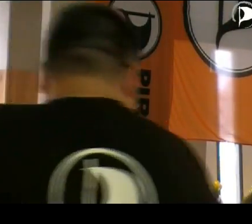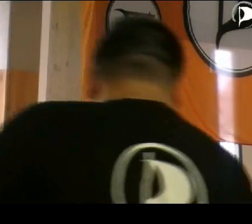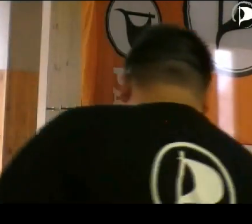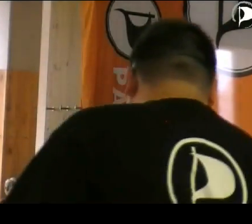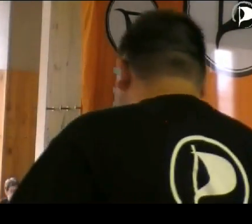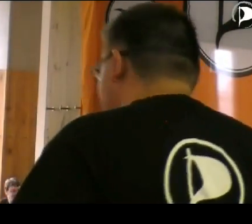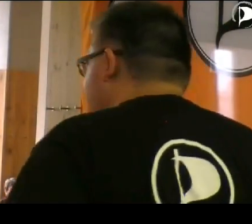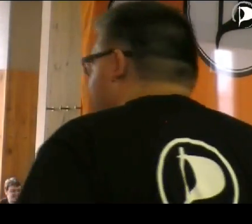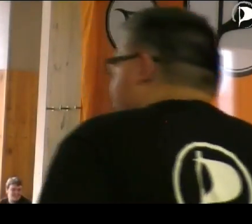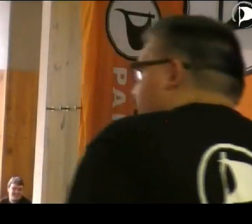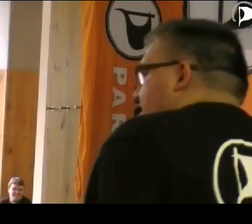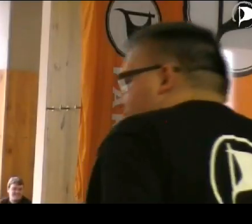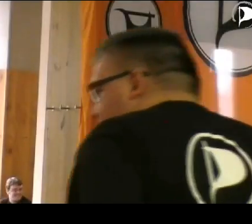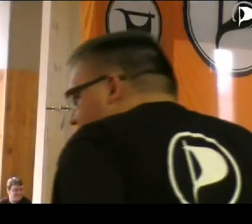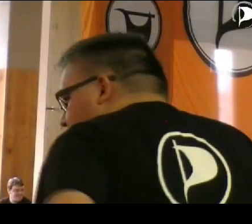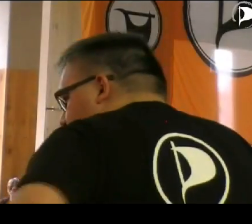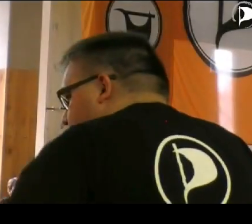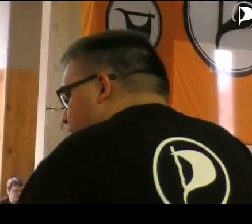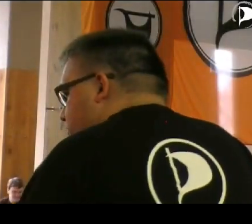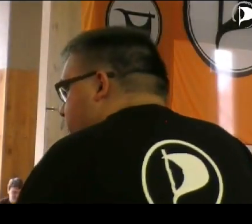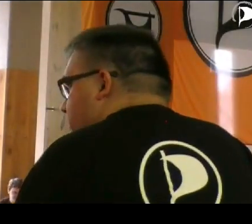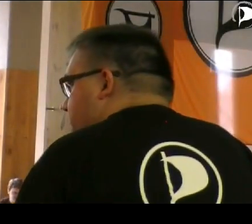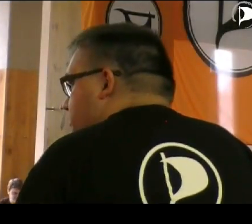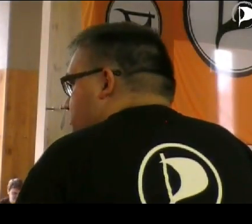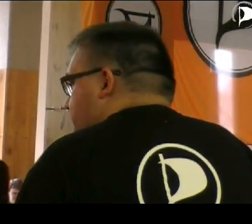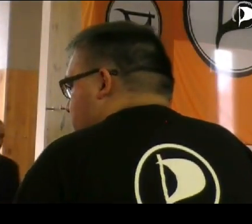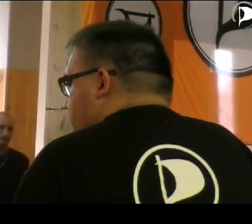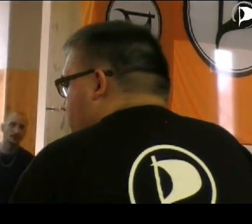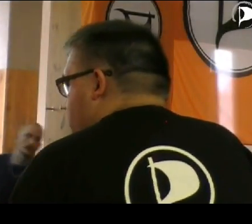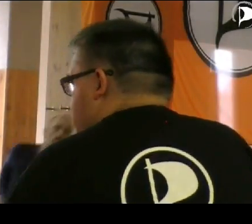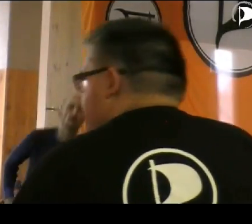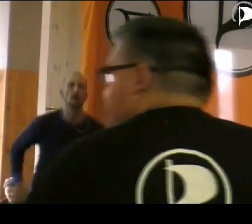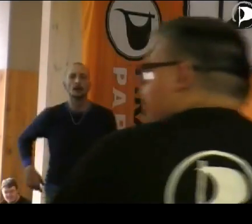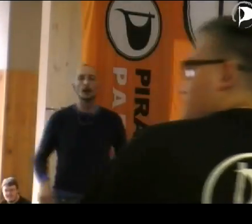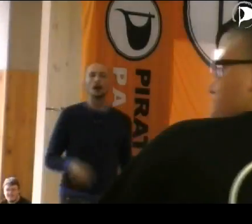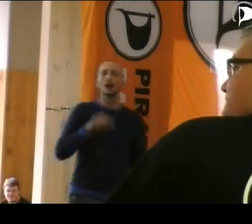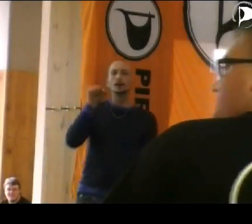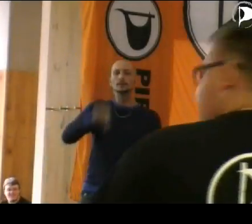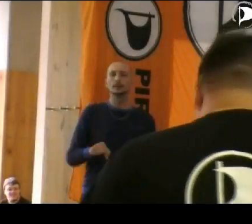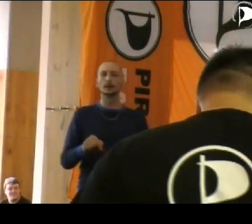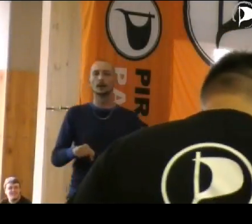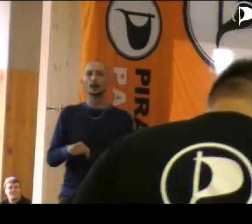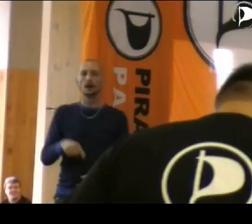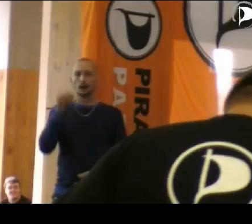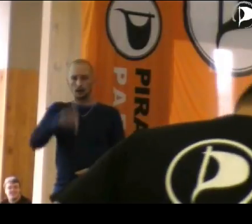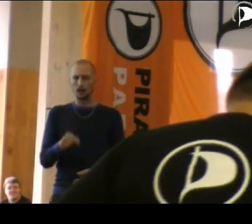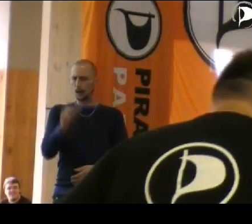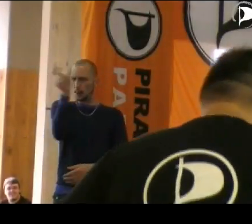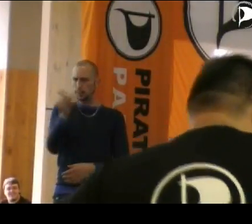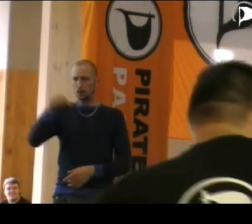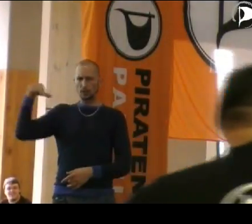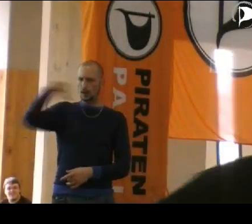also bitte den betrieb der gewerbe sprach von wetter sollte der auftrag zu sehen deswegen